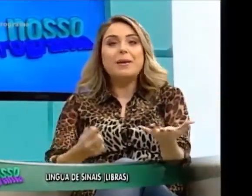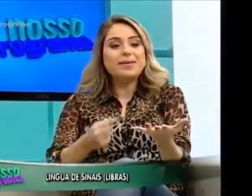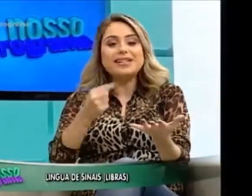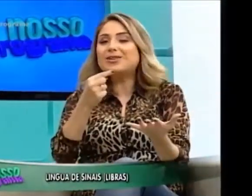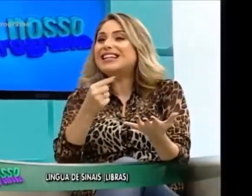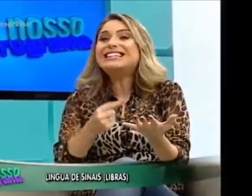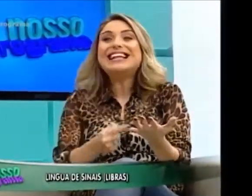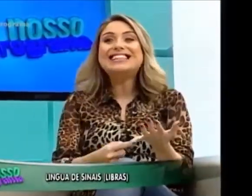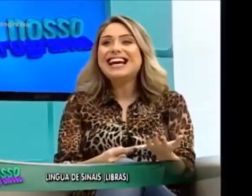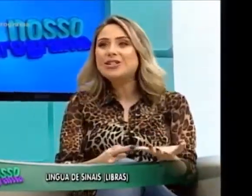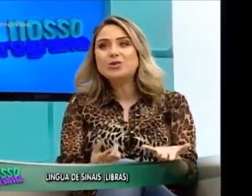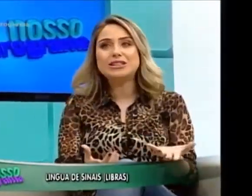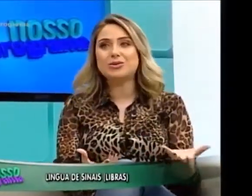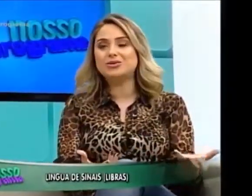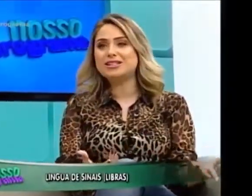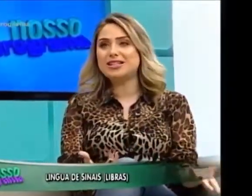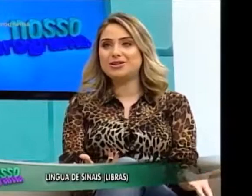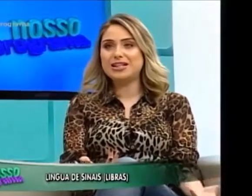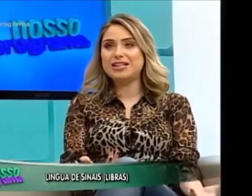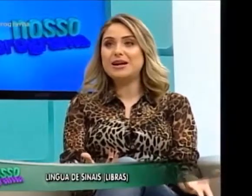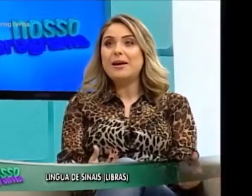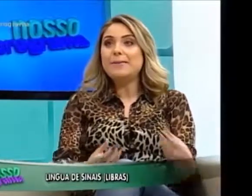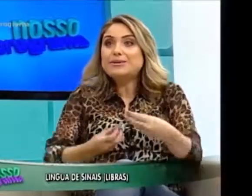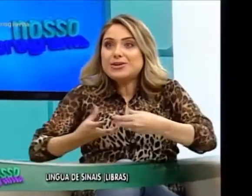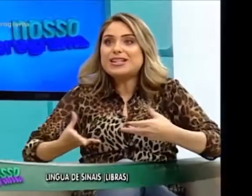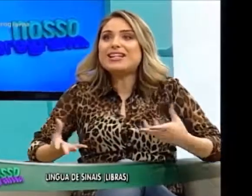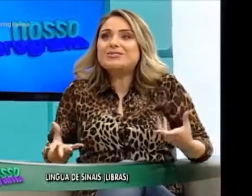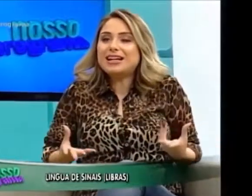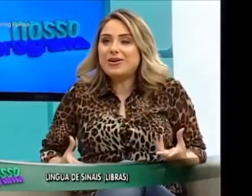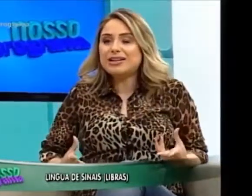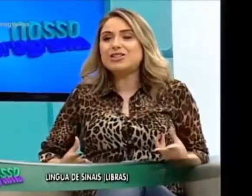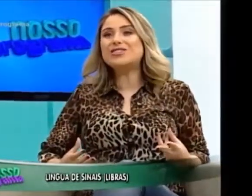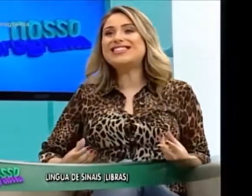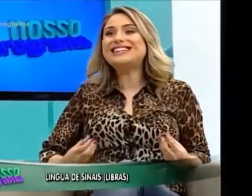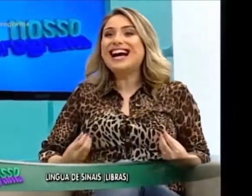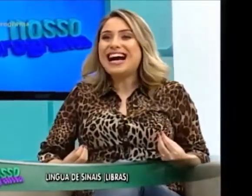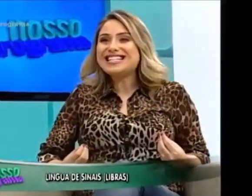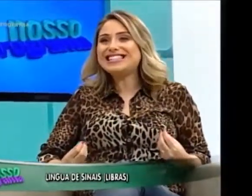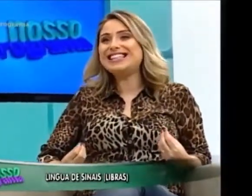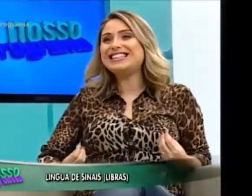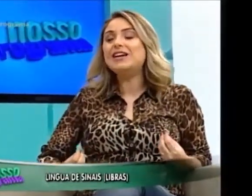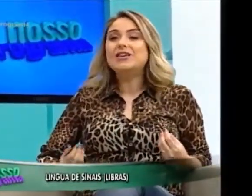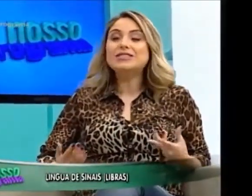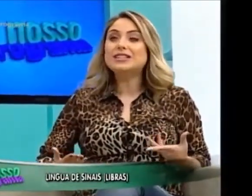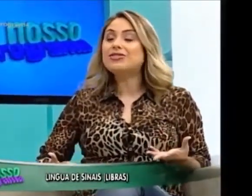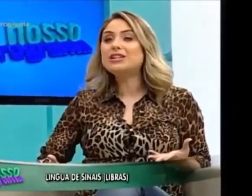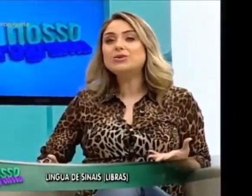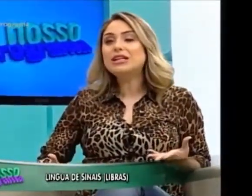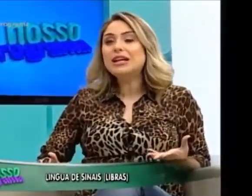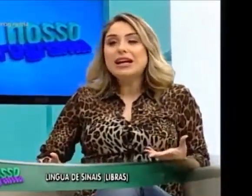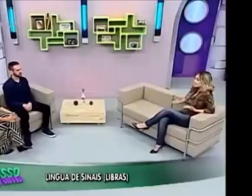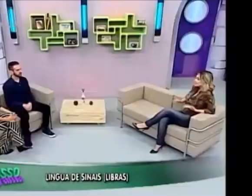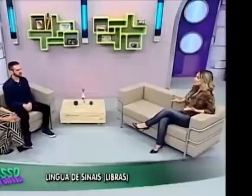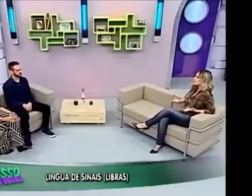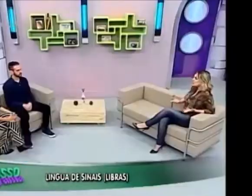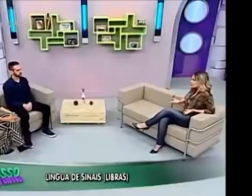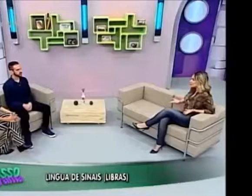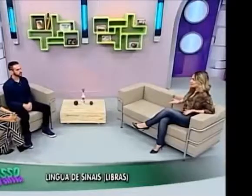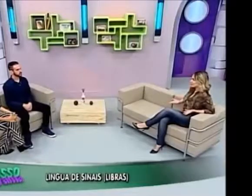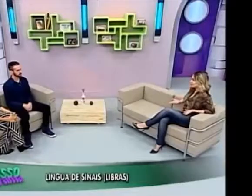Mas ele não tá entendendo o que tá acontecendo ali. Meu Deus, será que não tá na hora da sociedade entender? Você tá falando que talvez seja o primeiro programa que